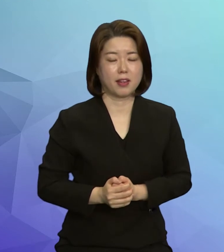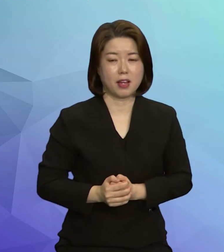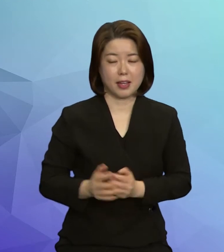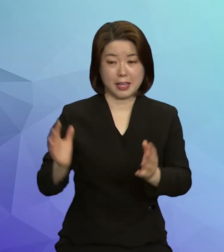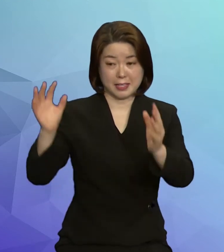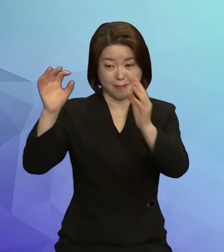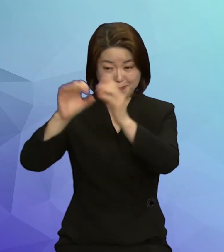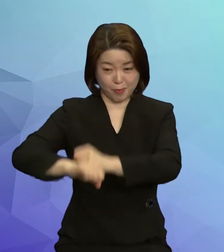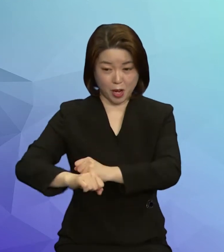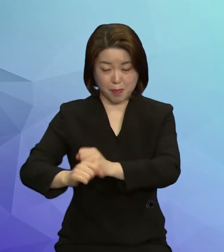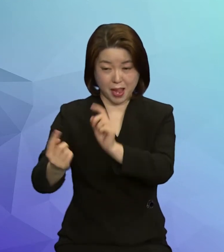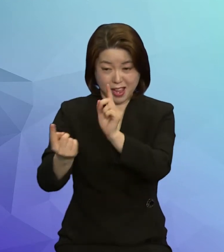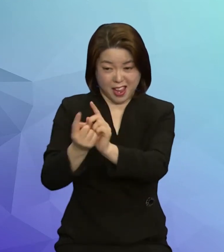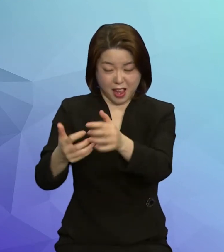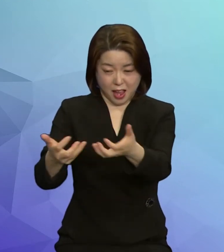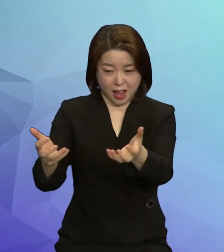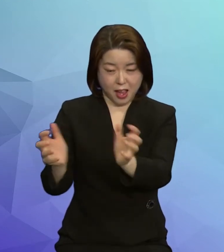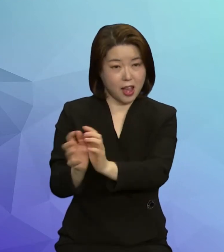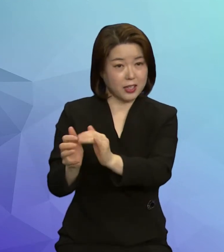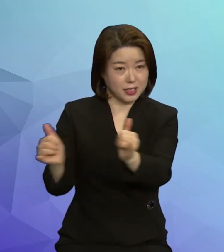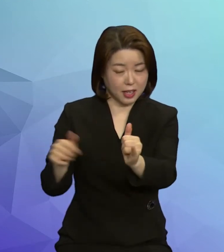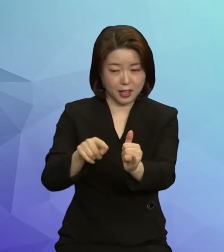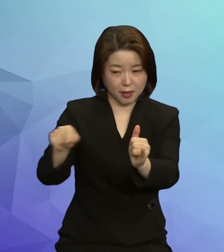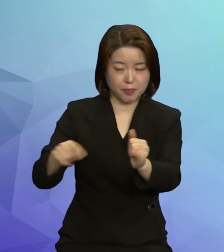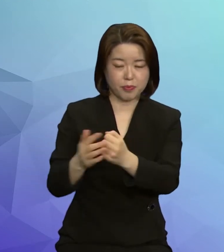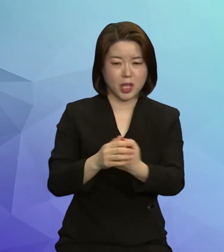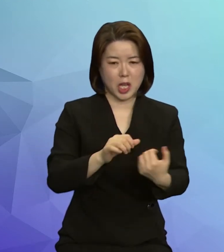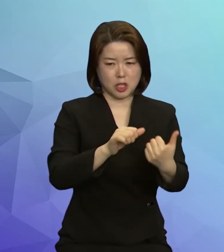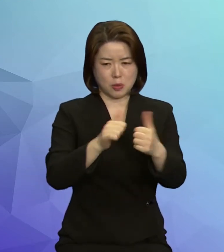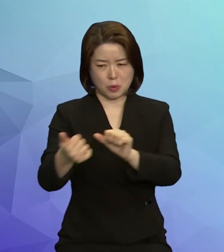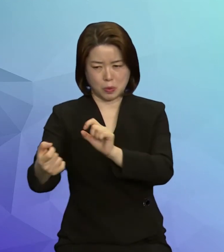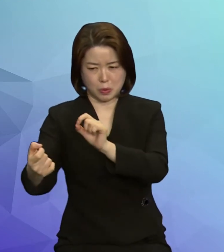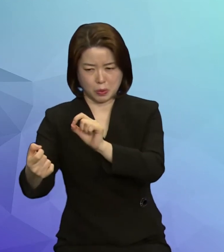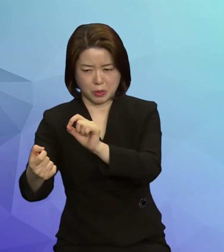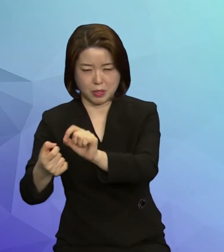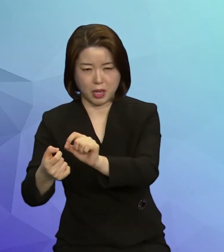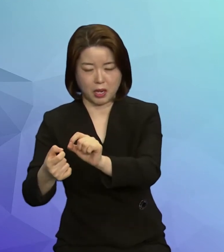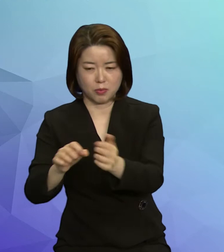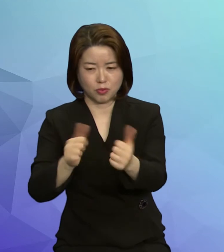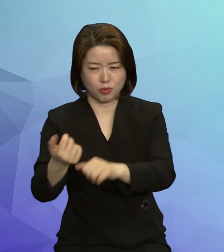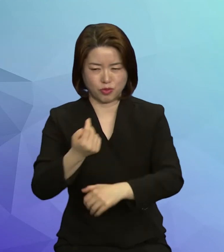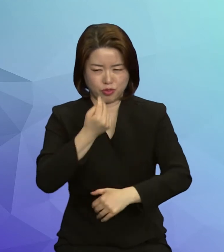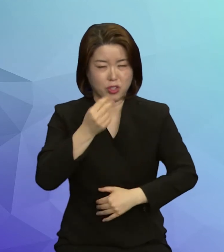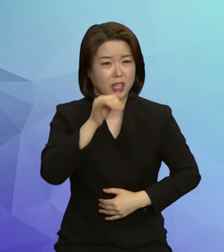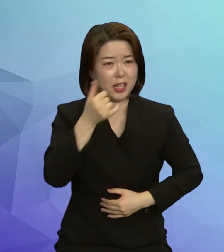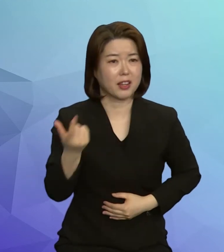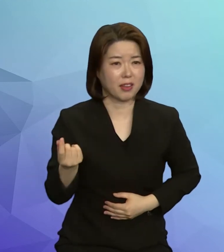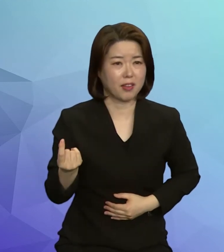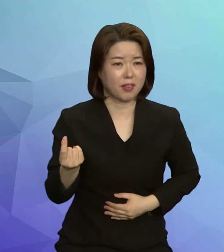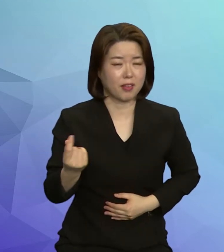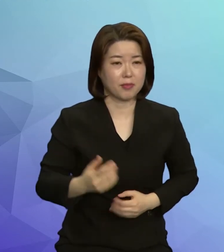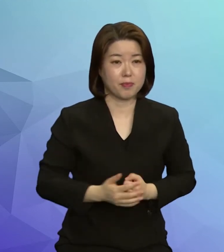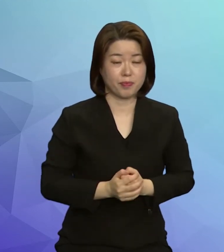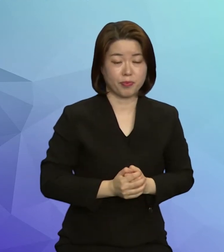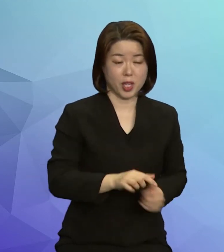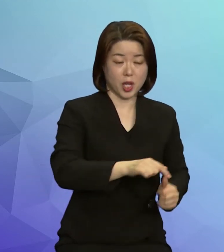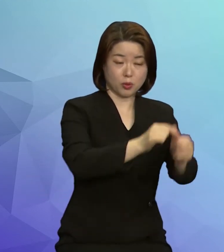그러나 멸망당하는 사람들에게는 죽음에 이르게 하는 죽음의 냄새가 된다고